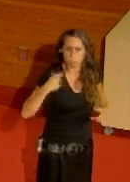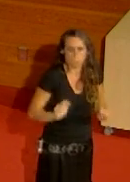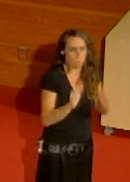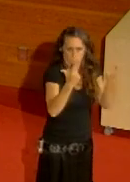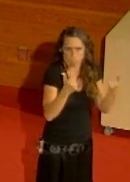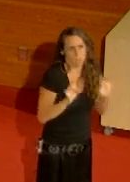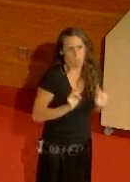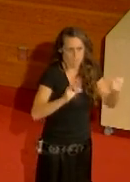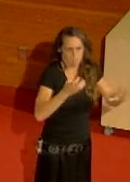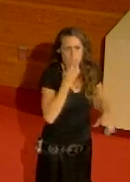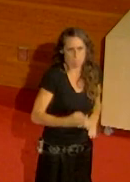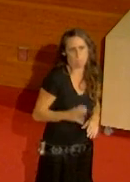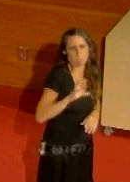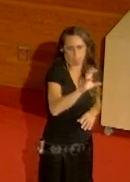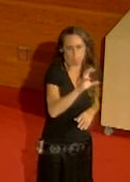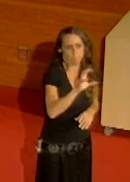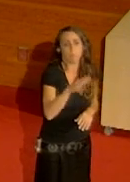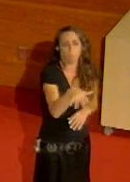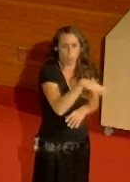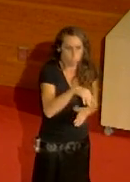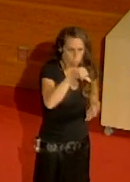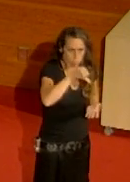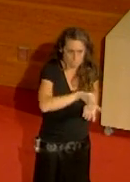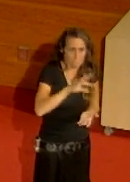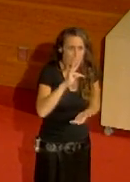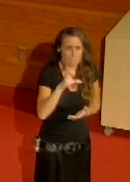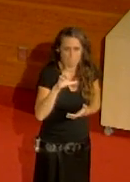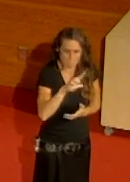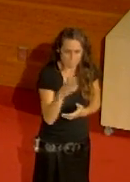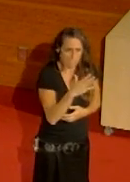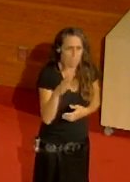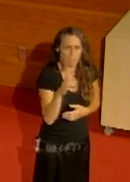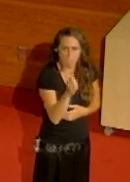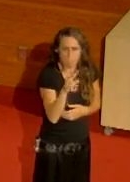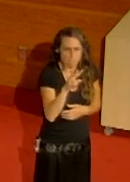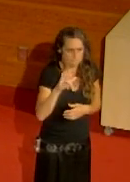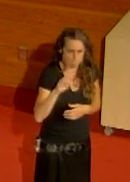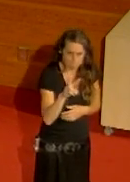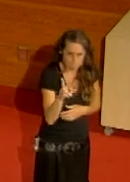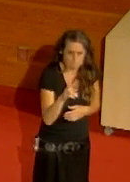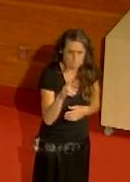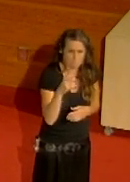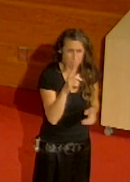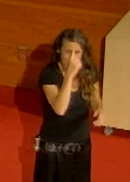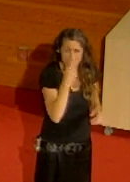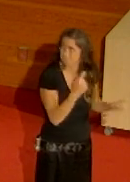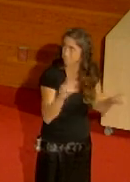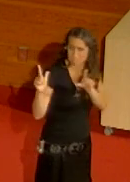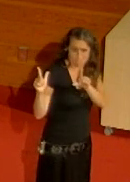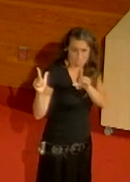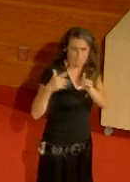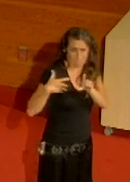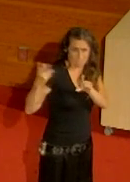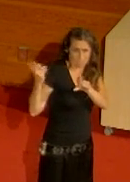entonces pongo hecho esta diapositiva porque es algo de lo que luego hablaremos que como también vamos a hablar hablando